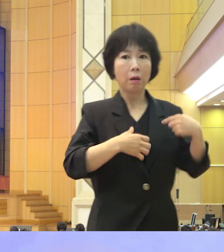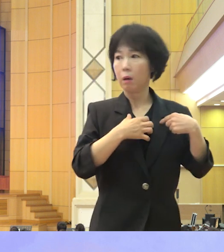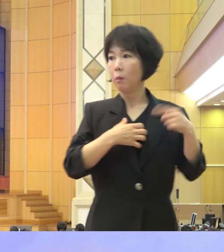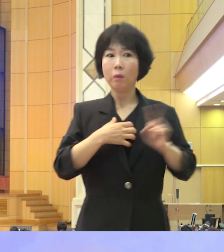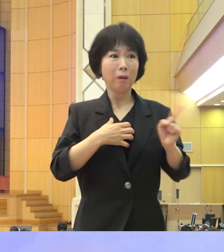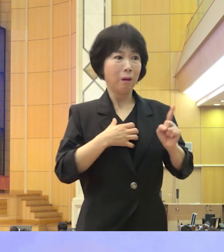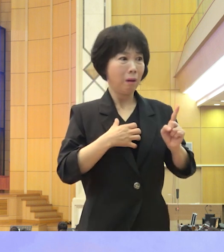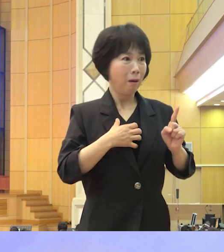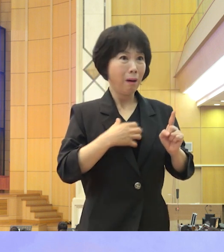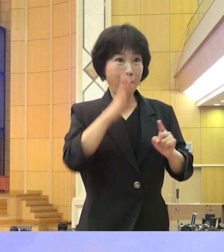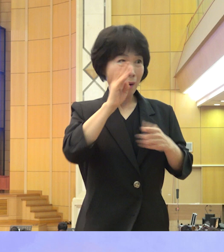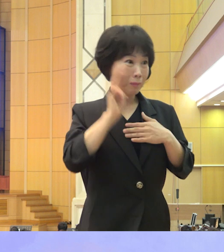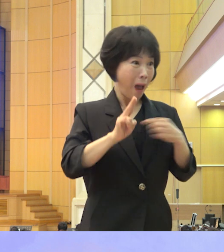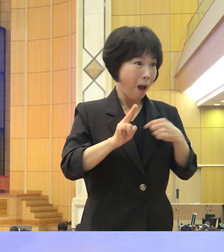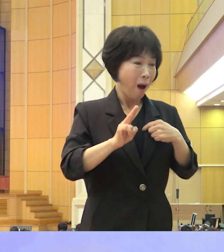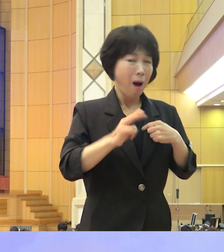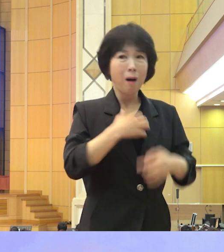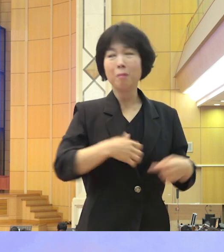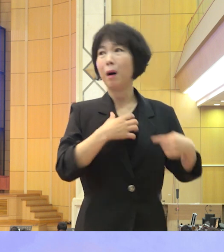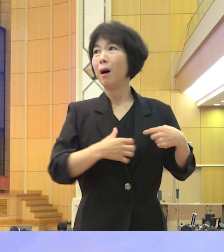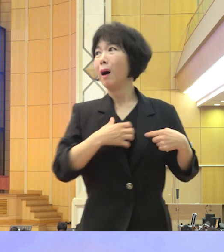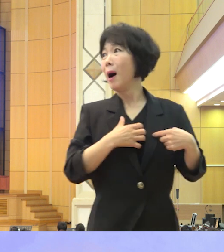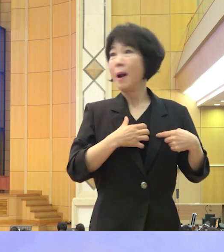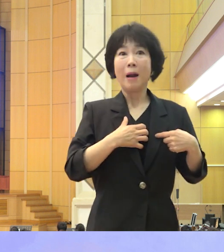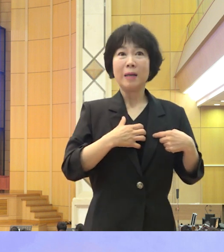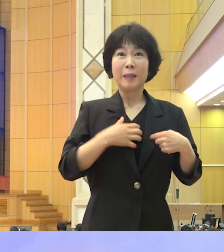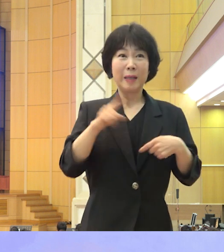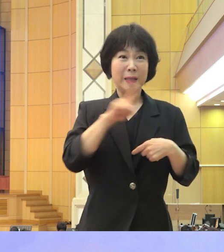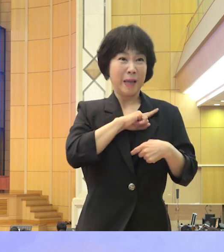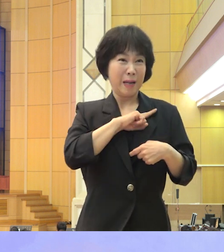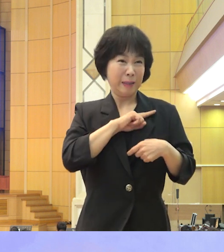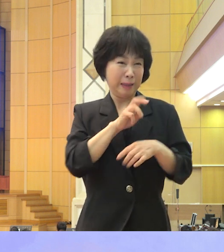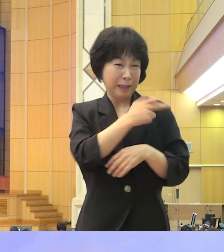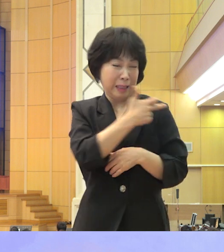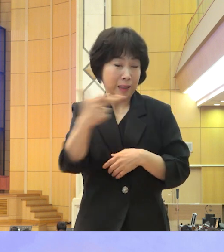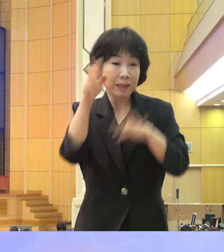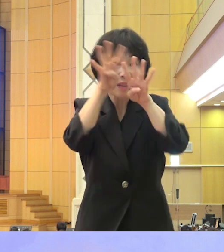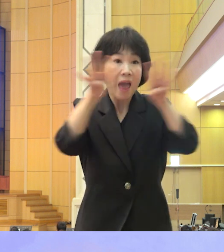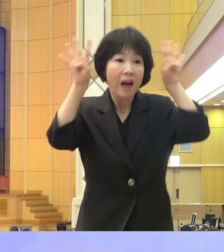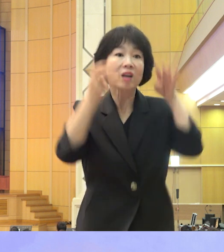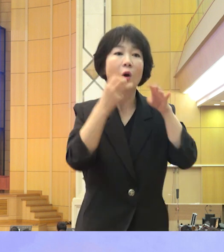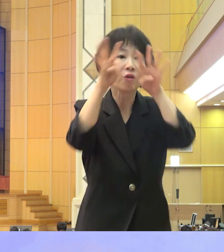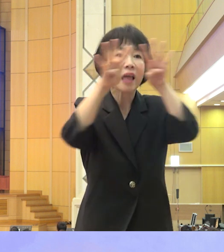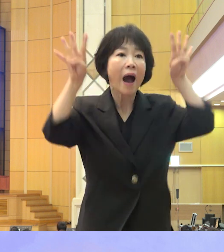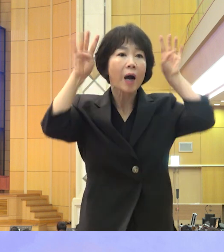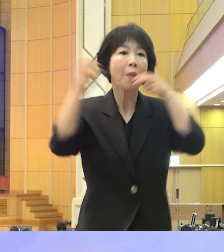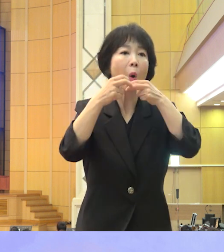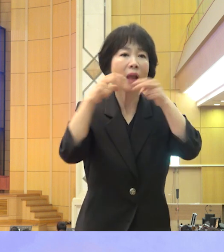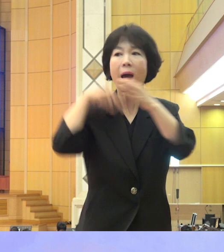최고로 대학병원, 아주 유명한 큰 병원에 갔습니다.